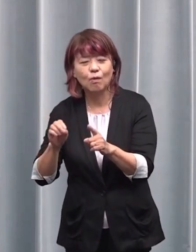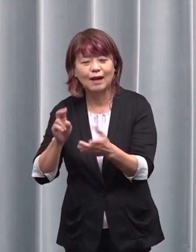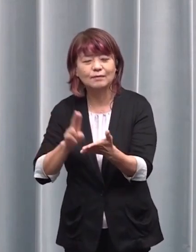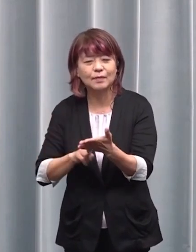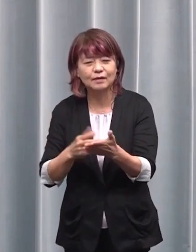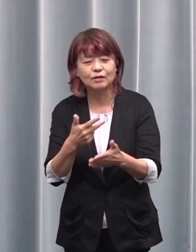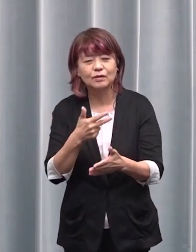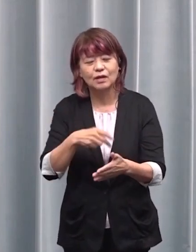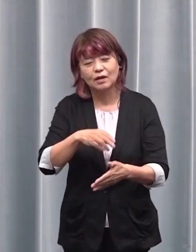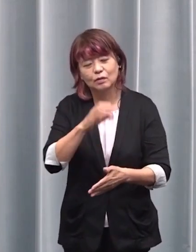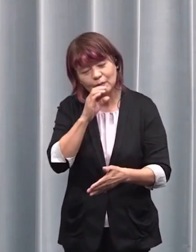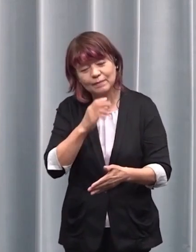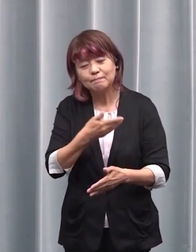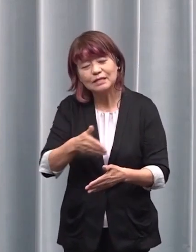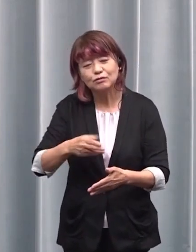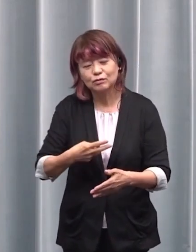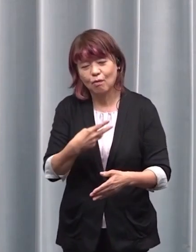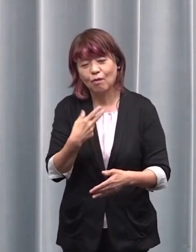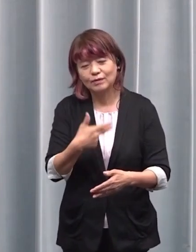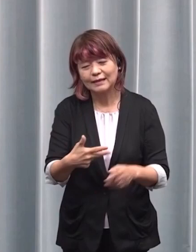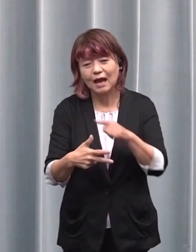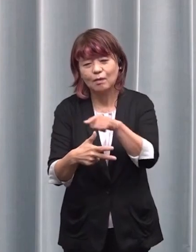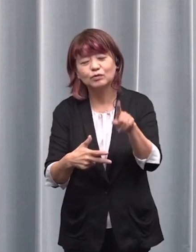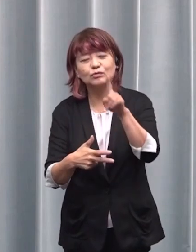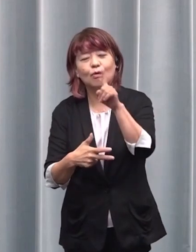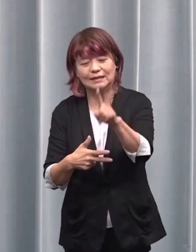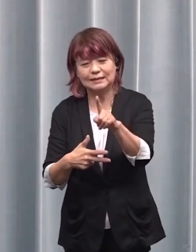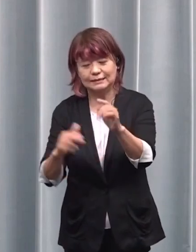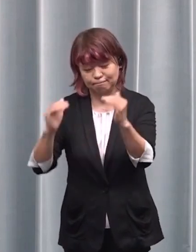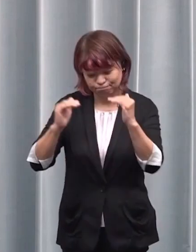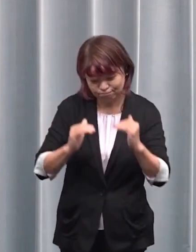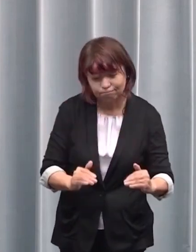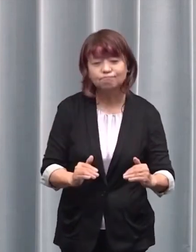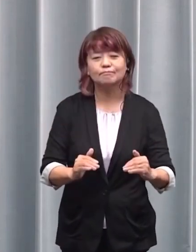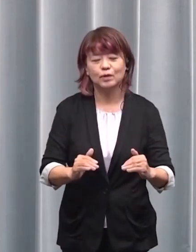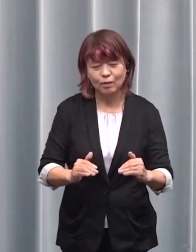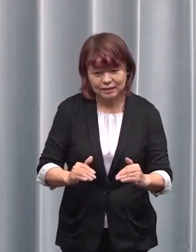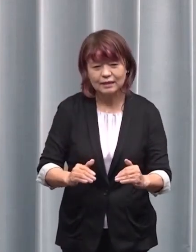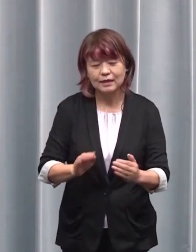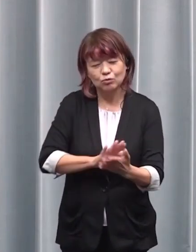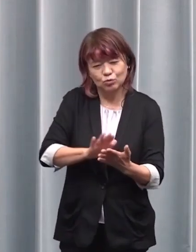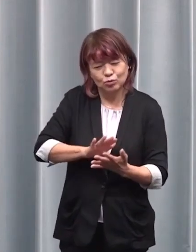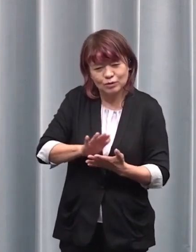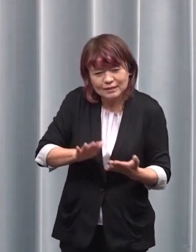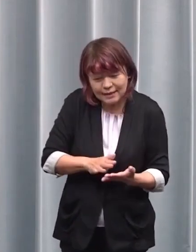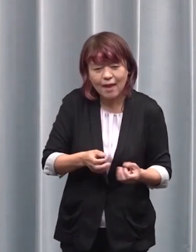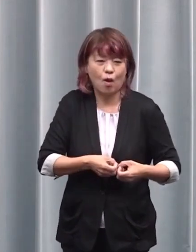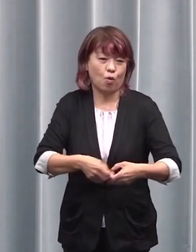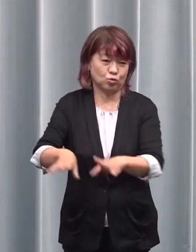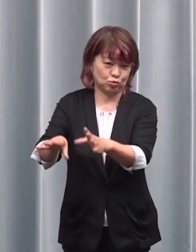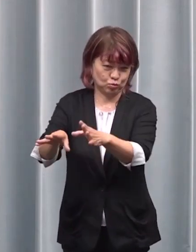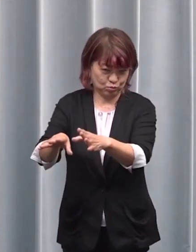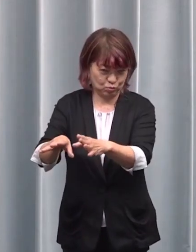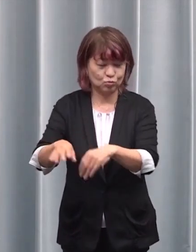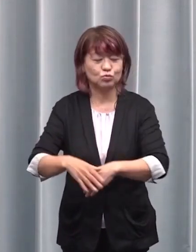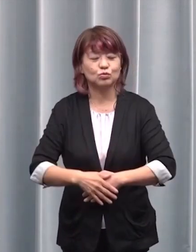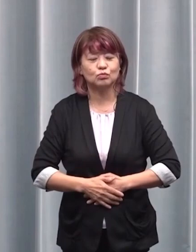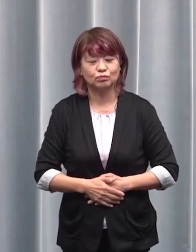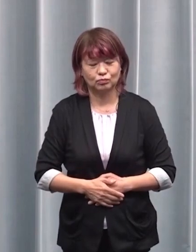るリットル当たり1500ベクレル未満になるよう希釈して放出するということでございます